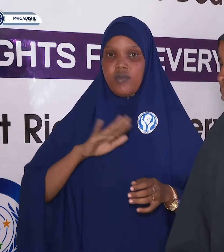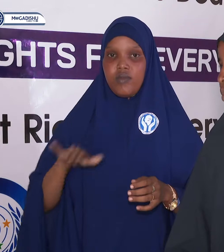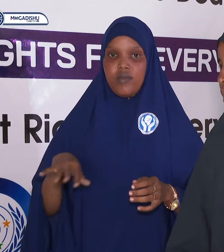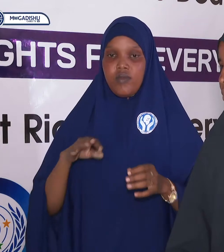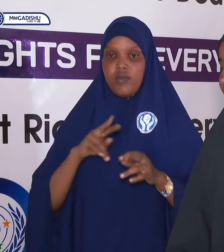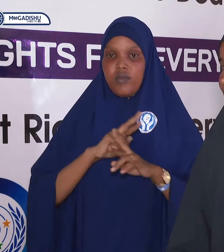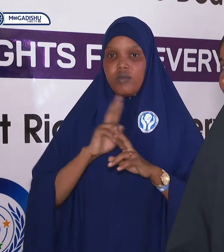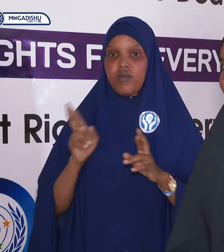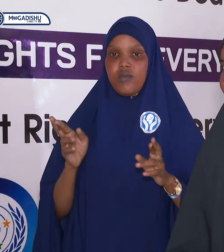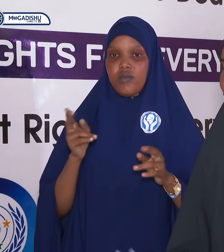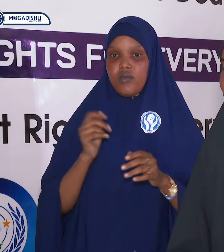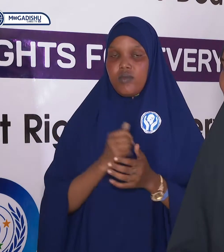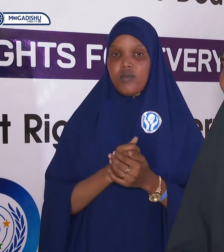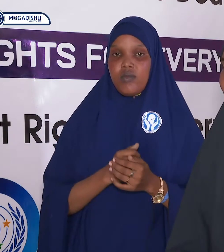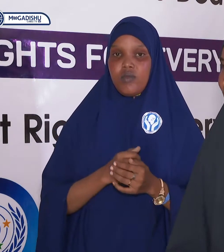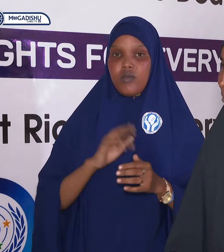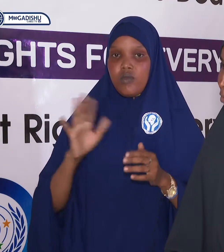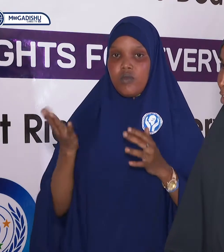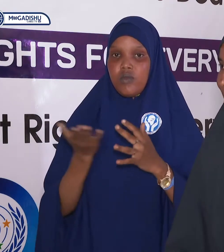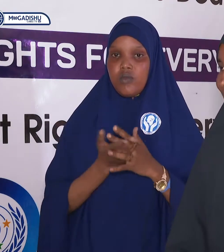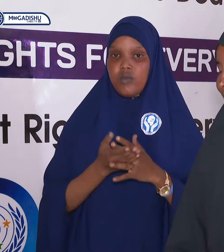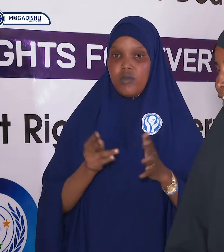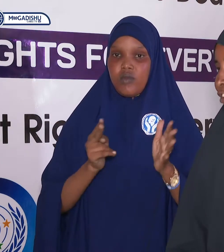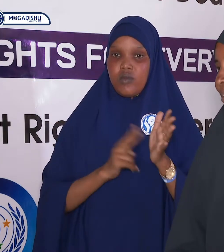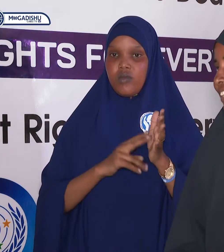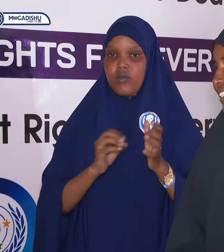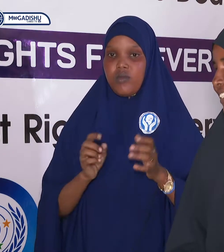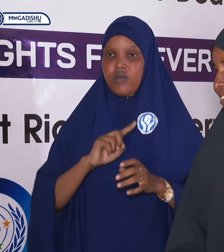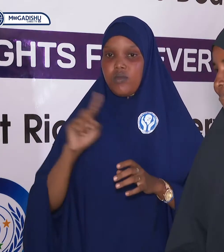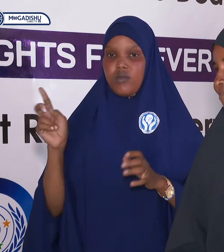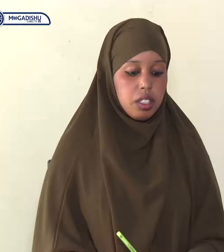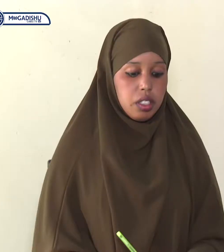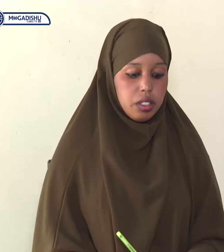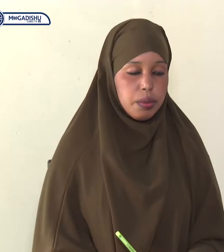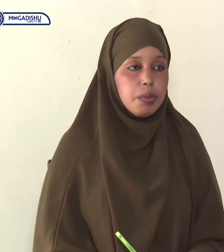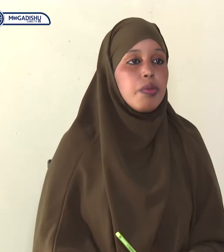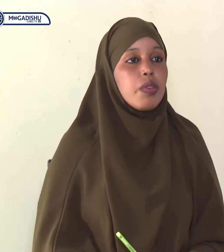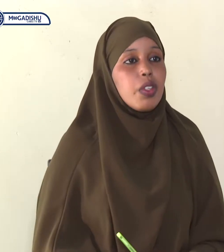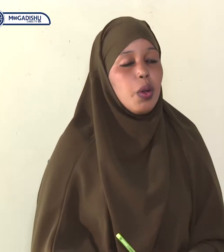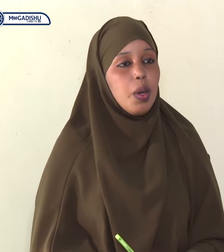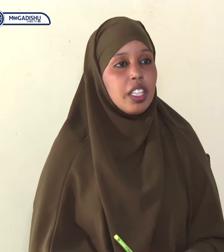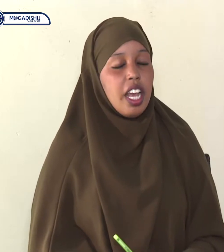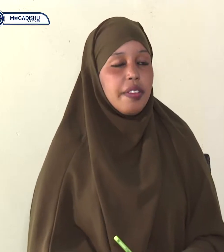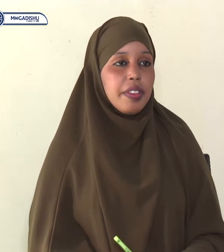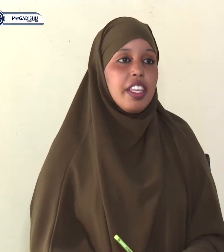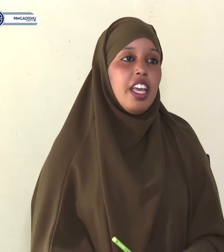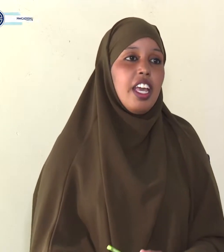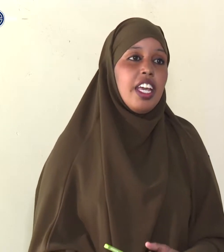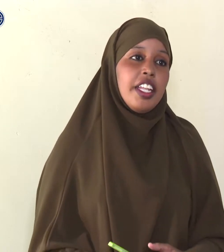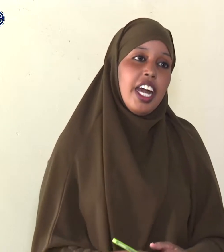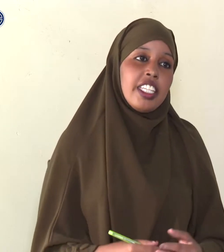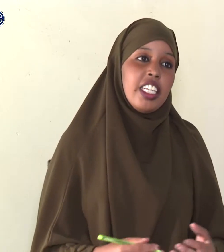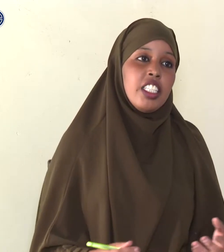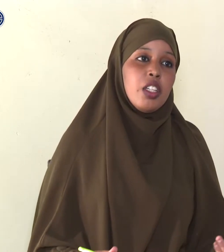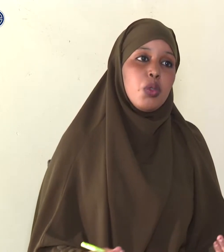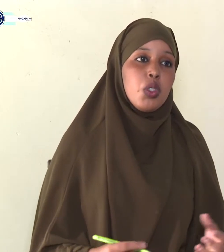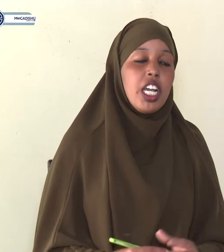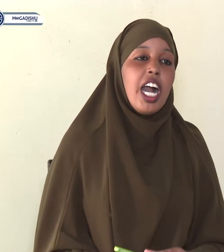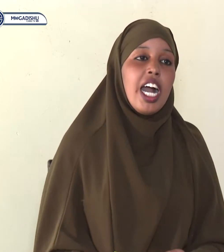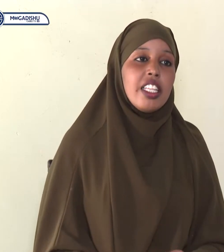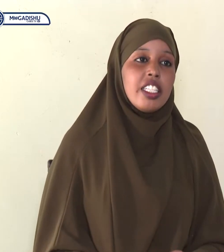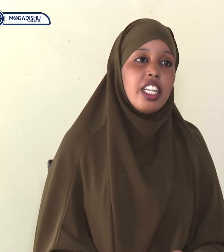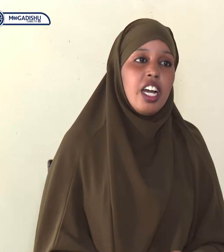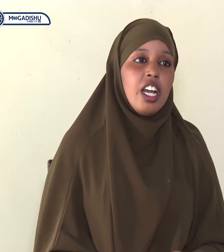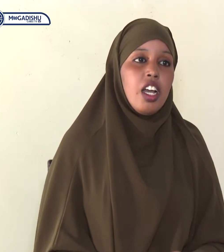xaadirta waxay u dhaxaysaa sidaan horey kugu sheegay 70 ilaa 75 waa tahay ardayda